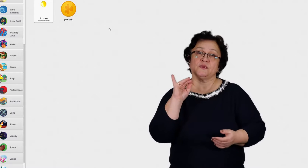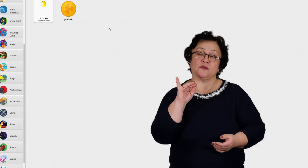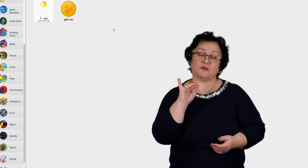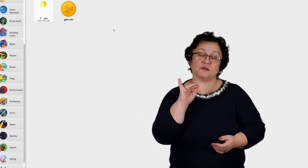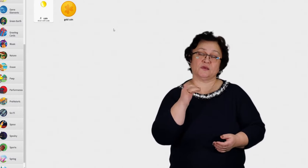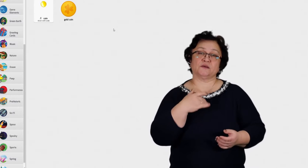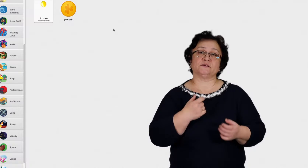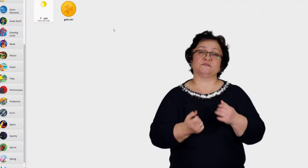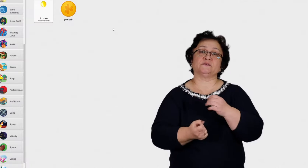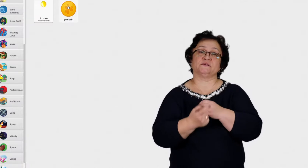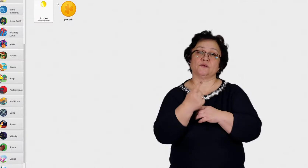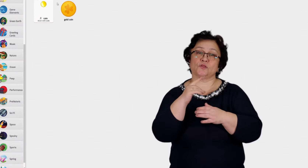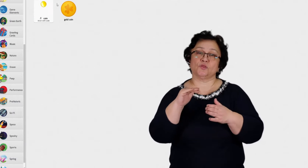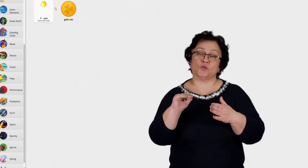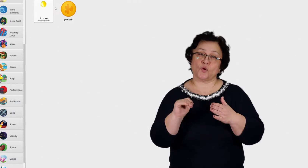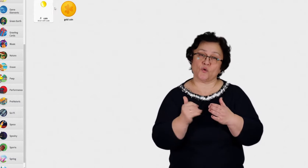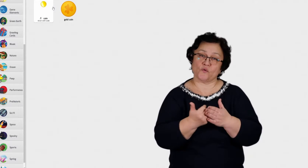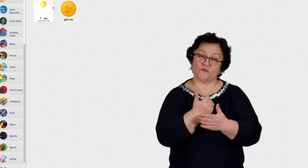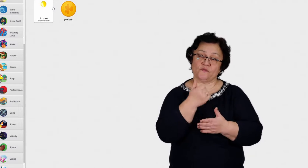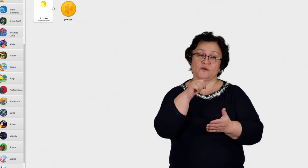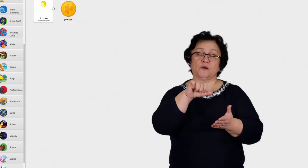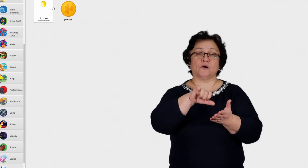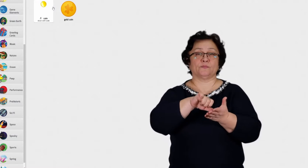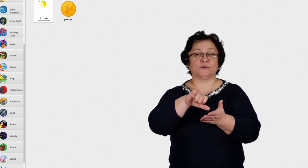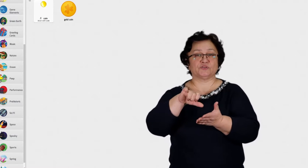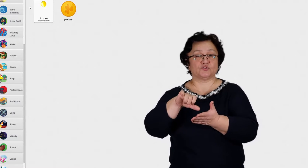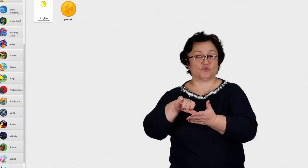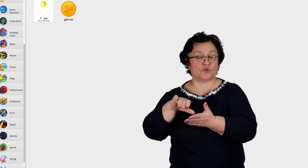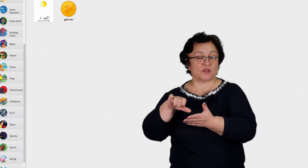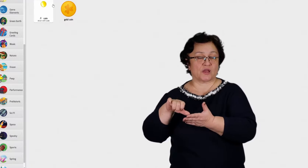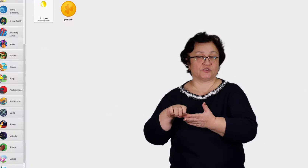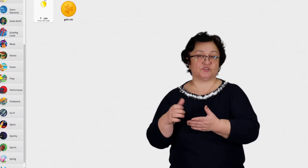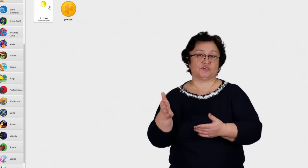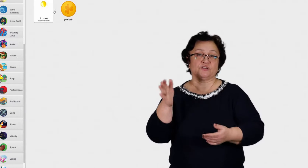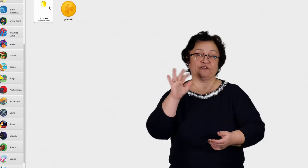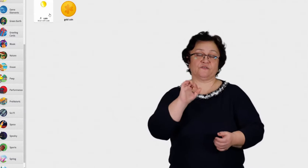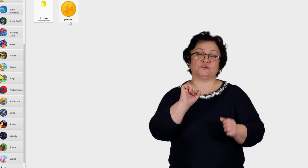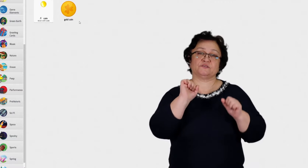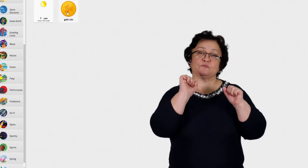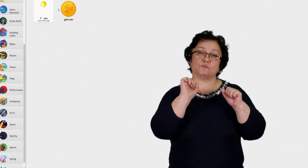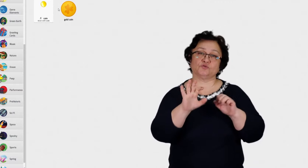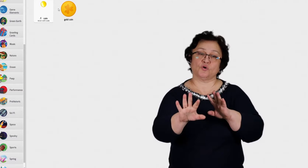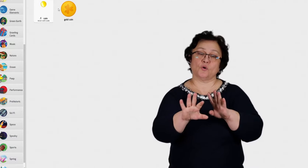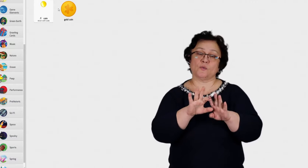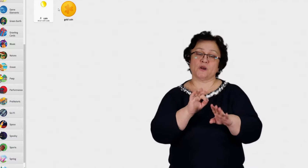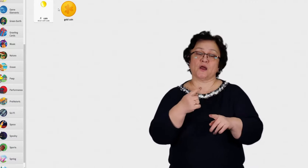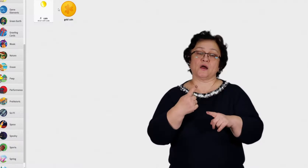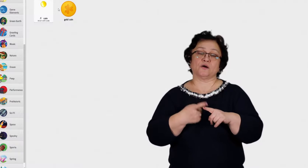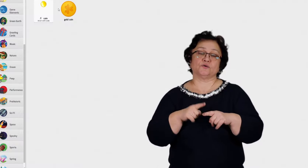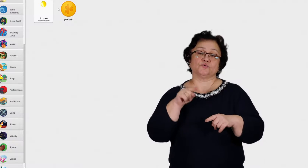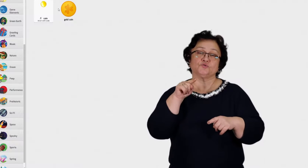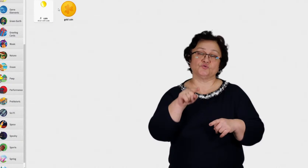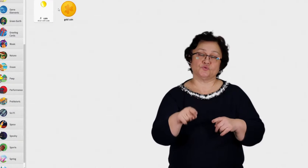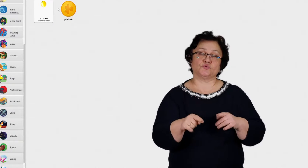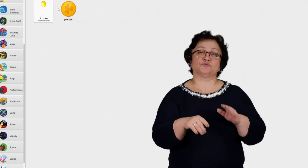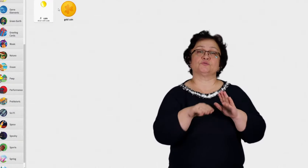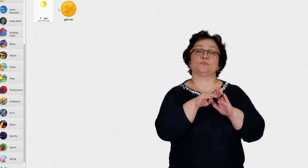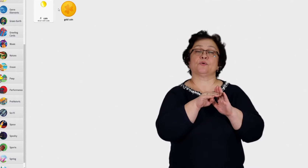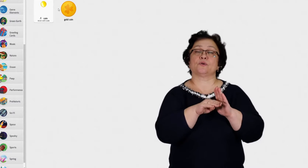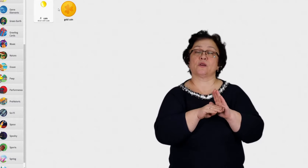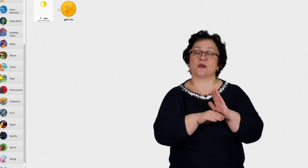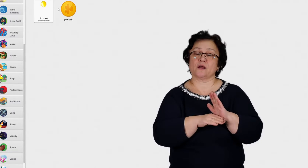з'являються нові персонажі. Дивись, можна обирати цю, вона вже з програмою, яка нам не